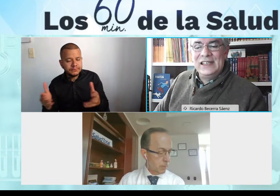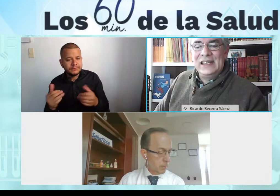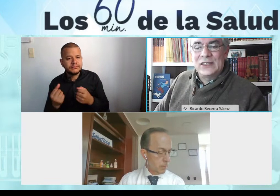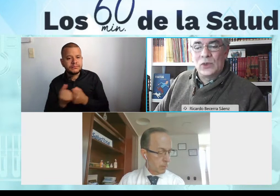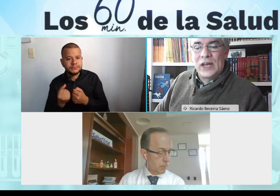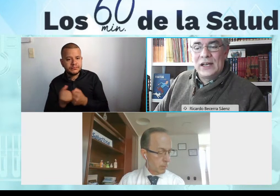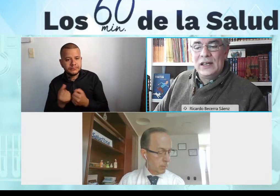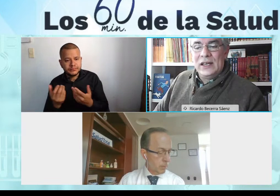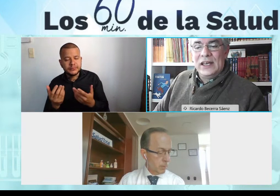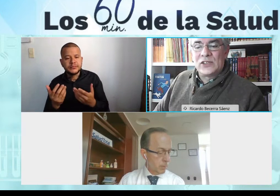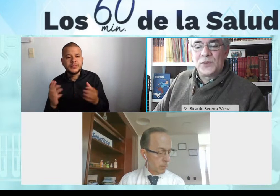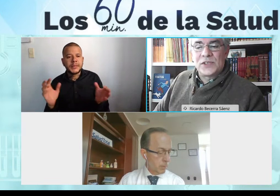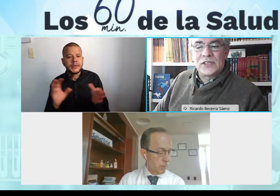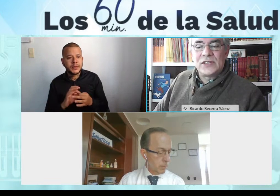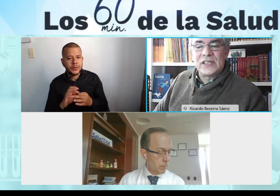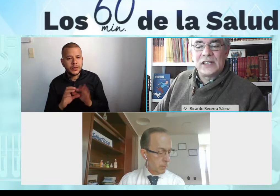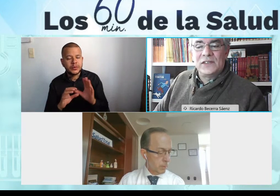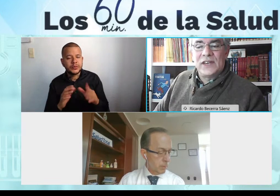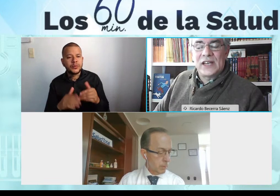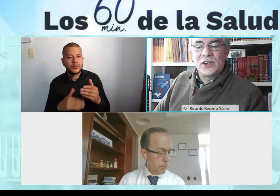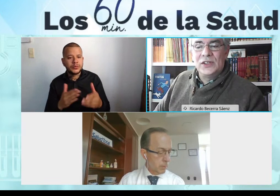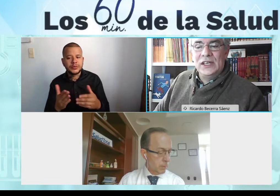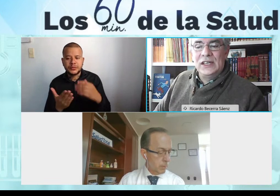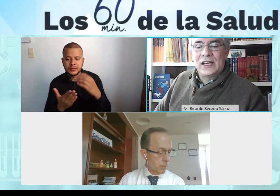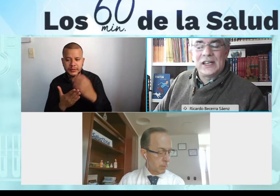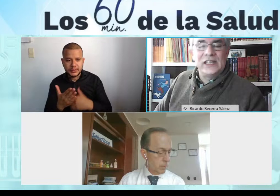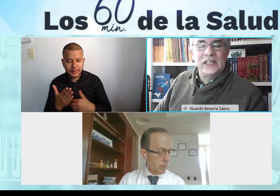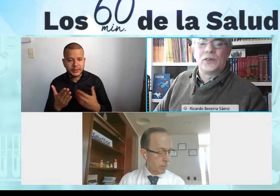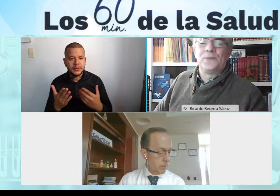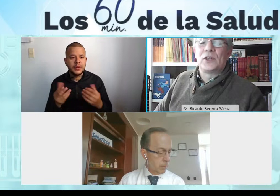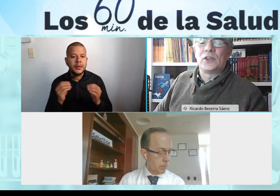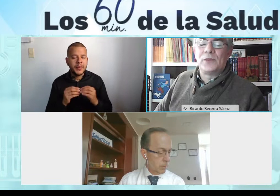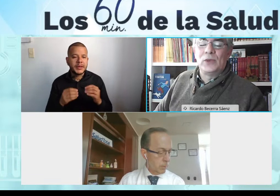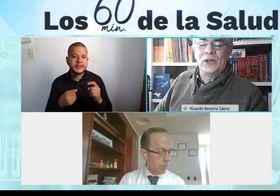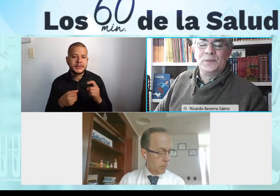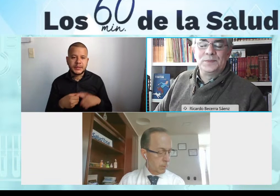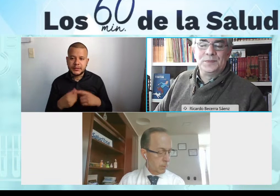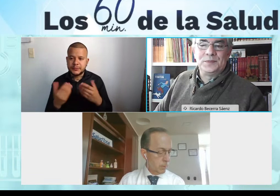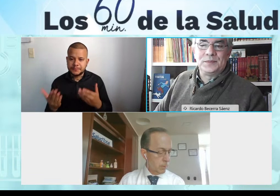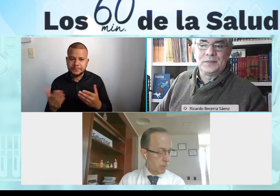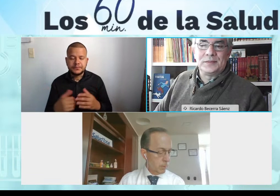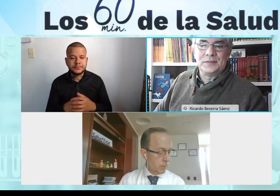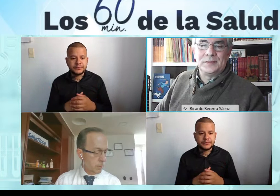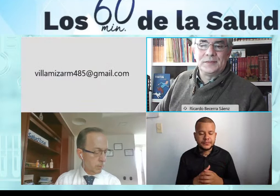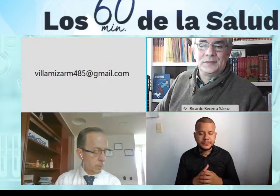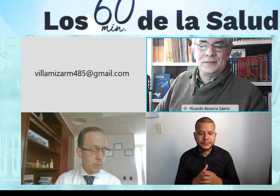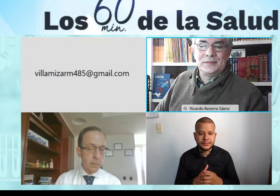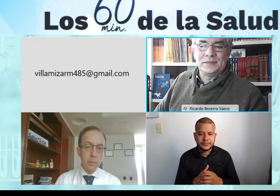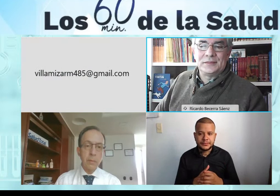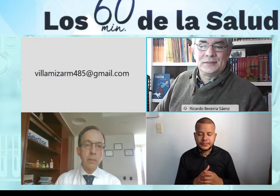fortalecer y articular estos procesos de certificación y de registro. Doctor Manuel.